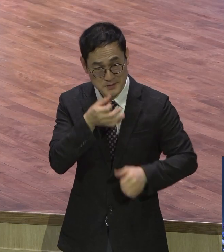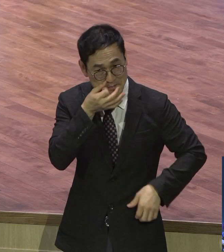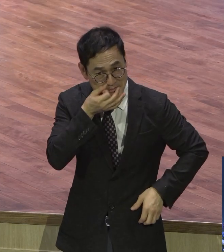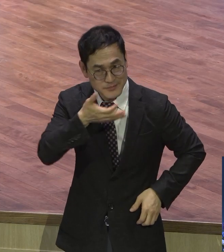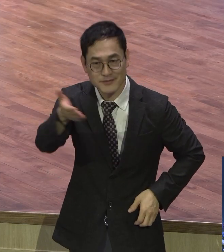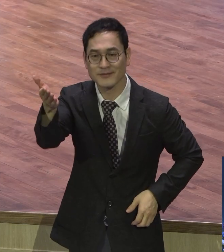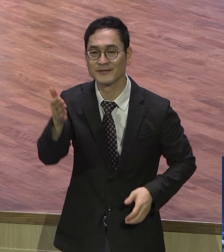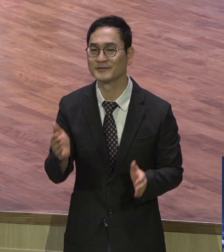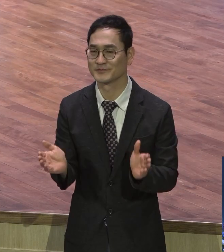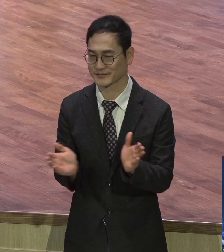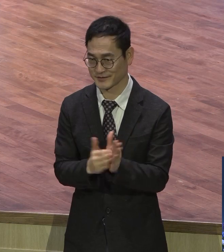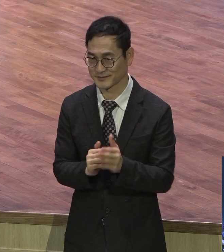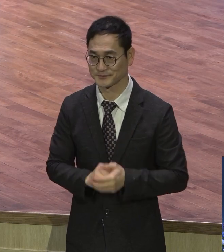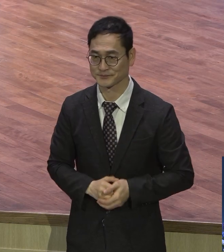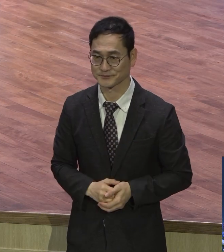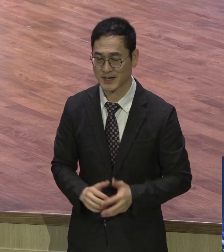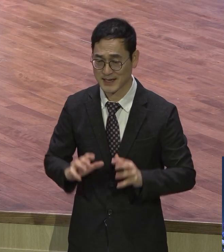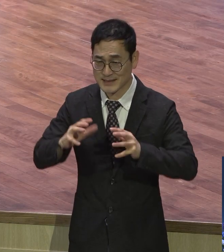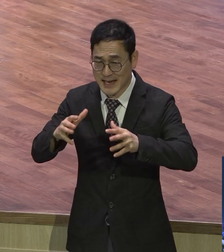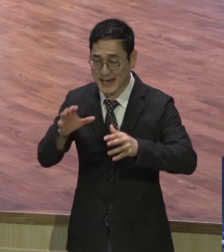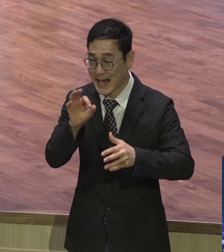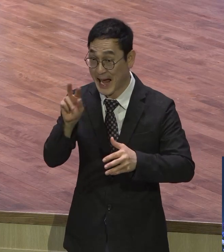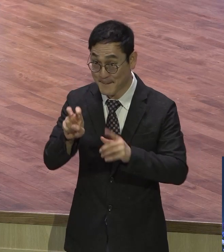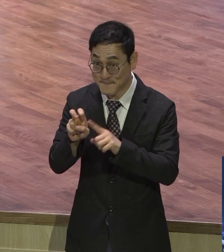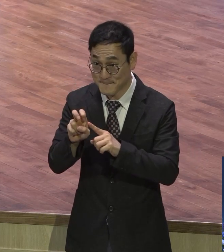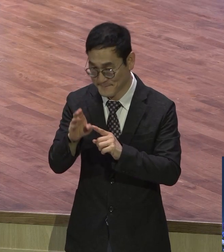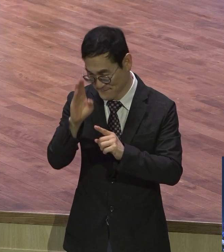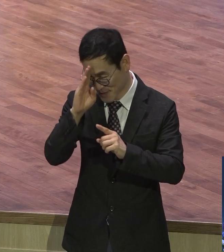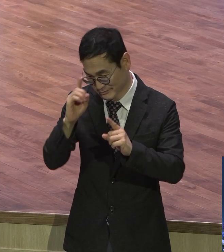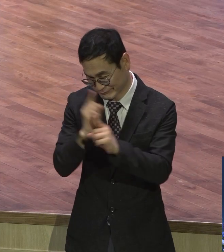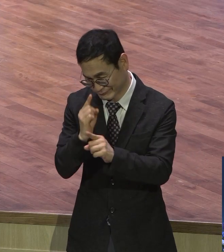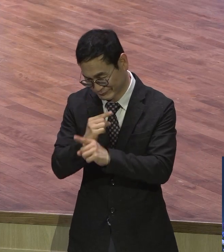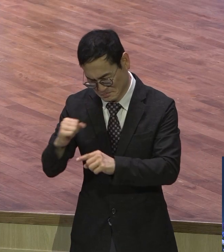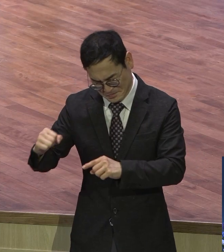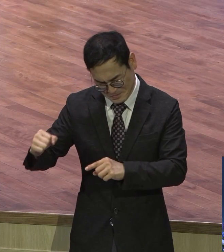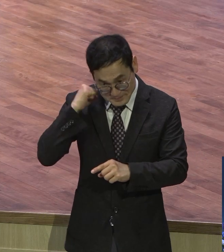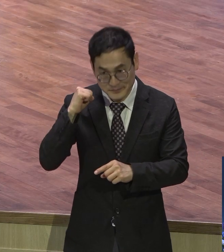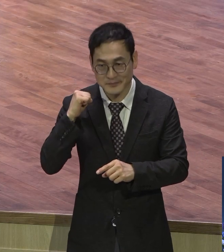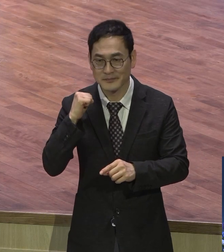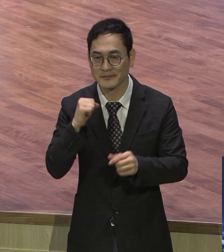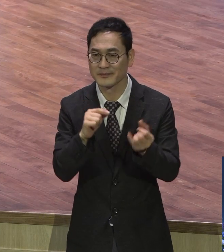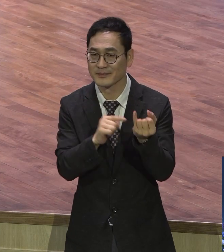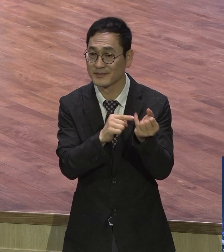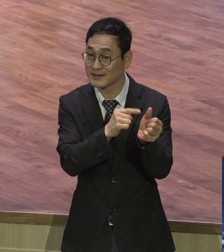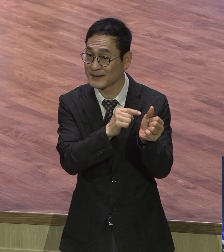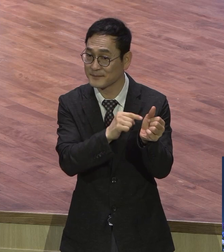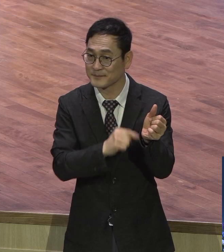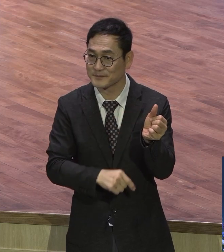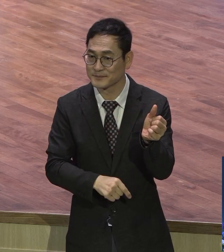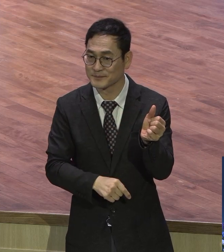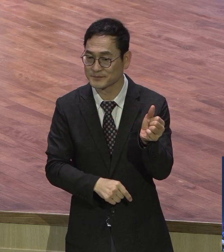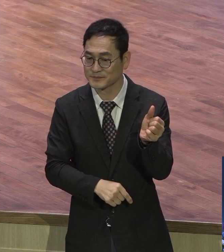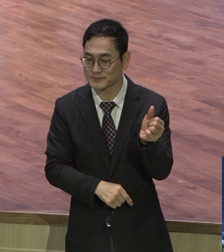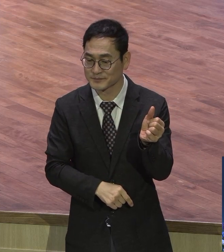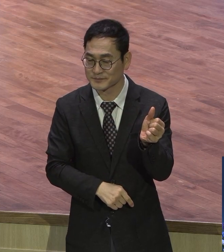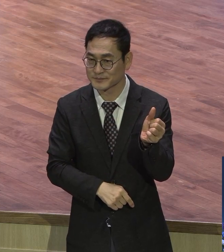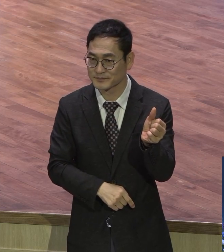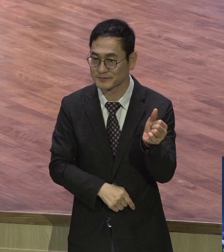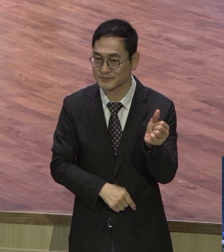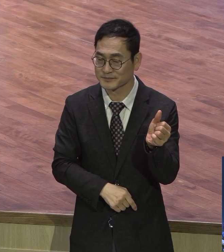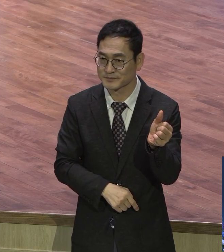세계적 암권이자 김의신 박사. 잘 아시죠? 미국 최후군의 MD